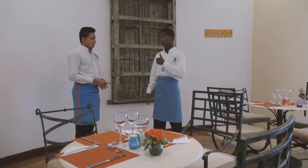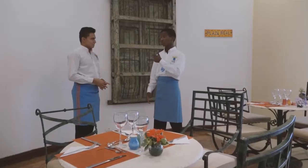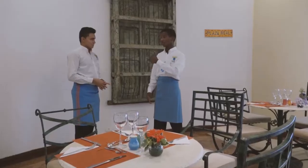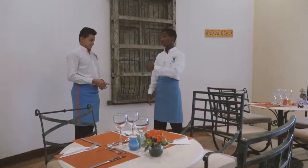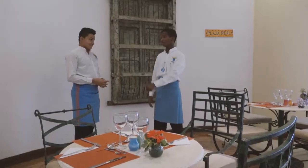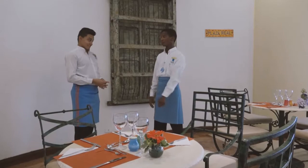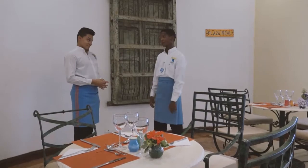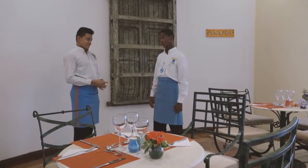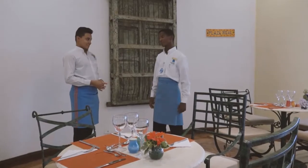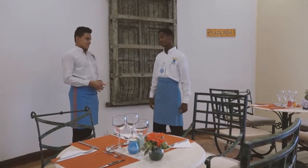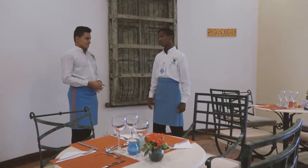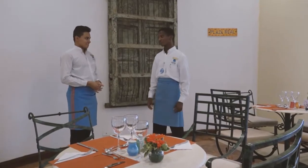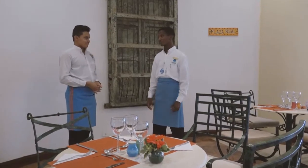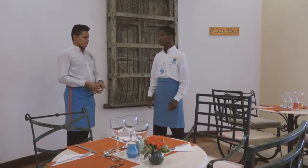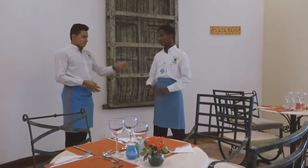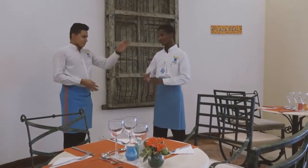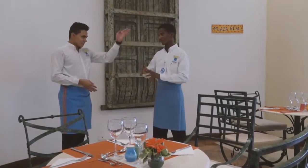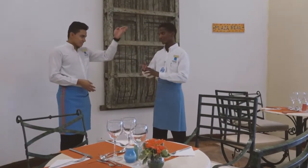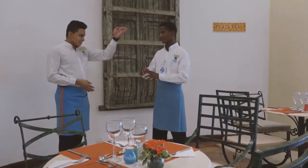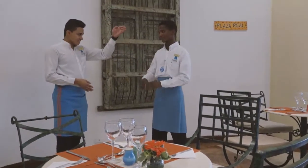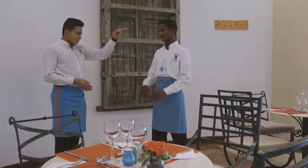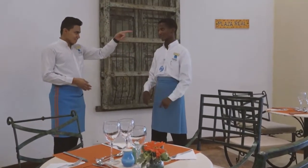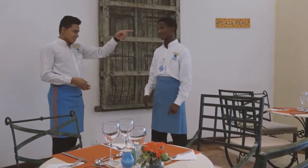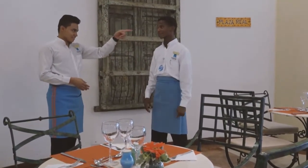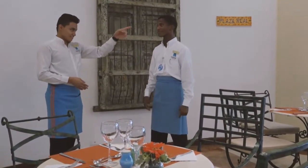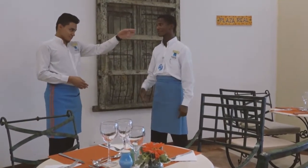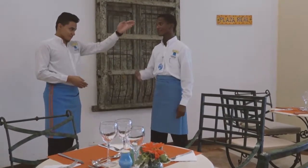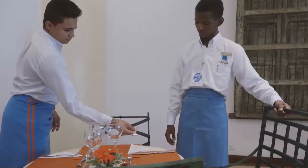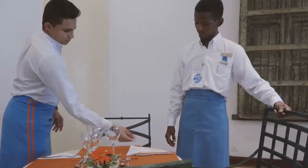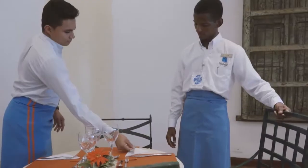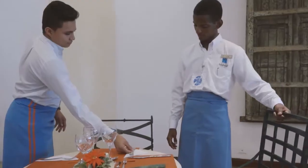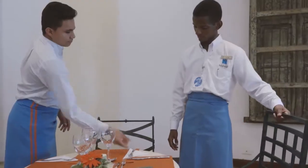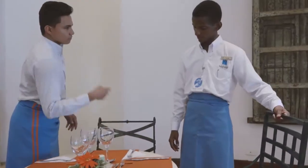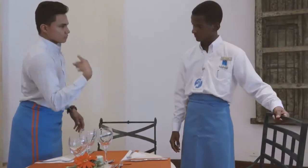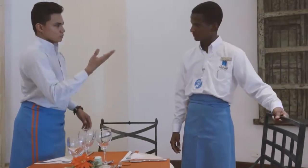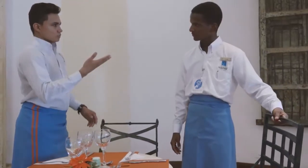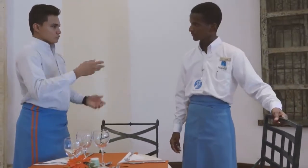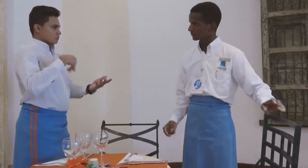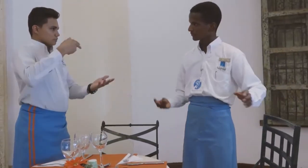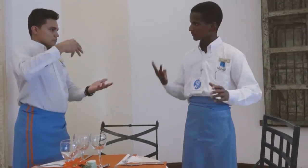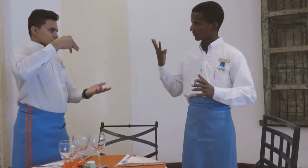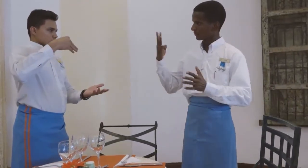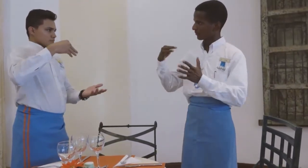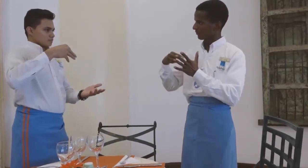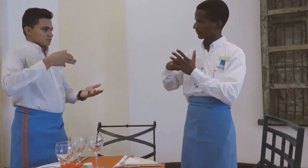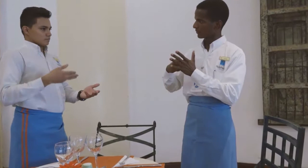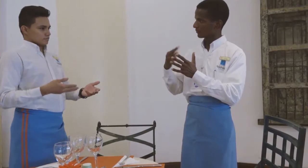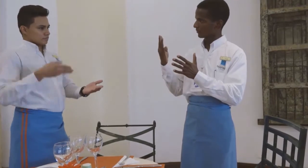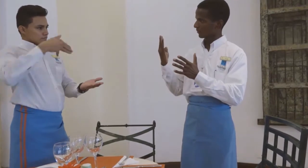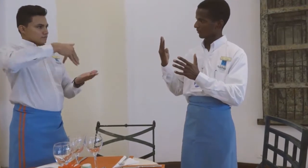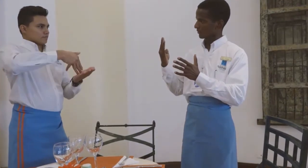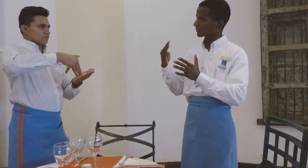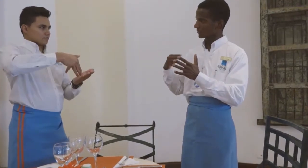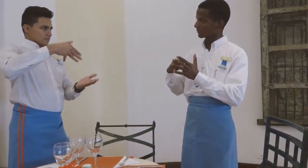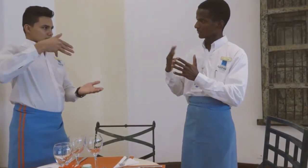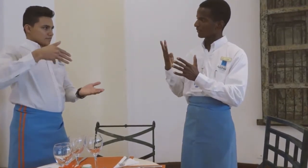las cosas y las expresa. Me pongo a preguntarle cómo se dice taza, la seña de los cubiertos, cómo se dice tenedor, la